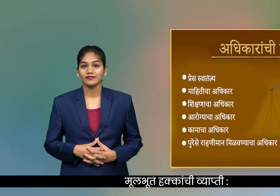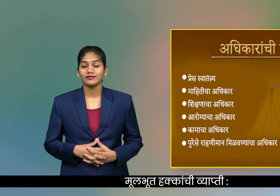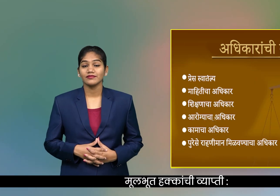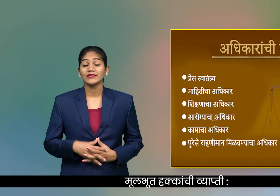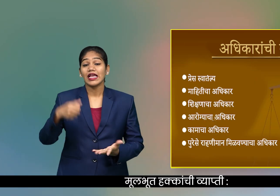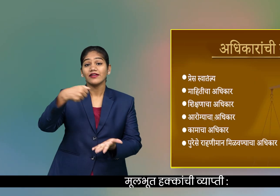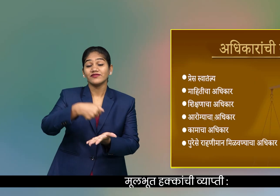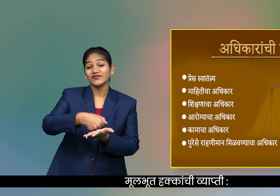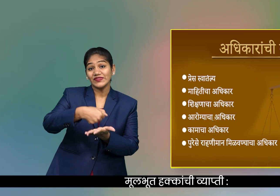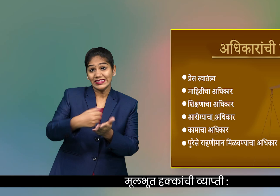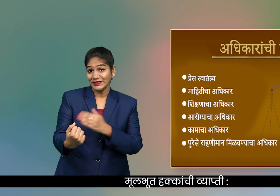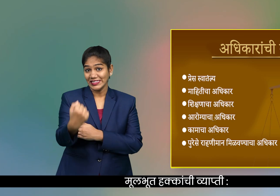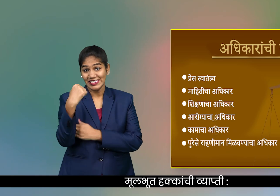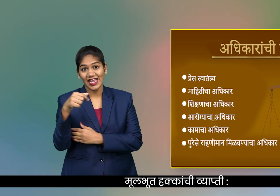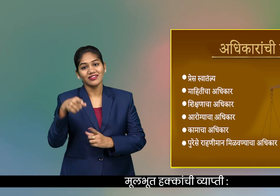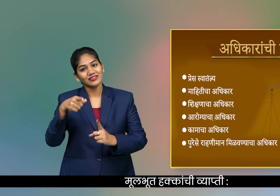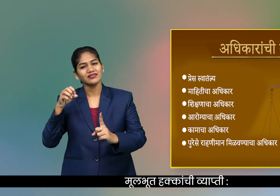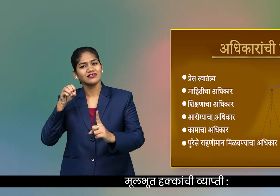मूलभूत हक्कांची व्याप्ती.